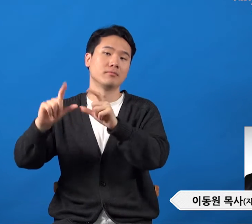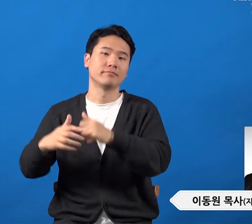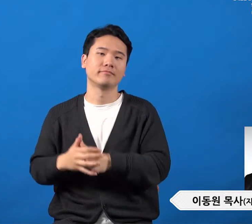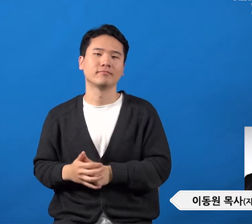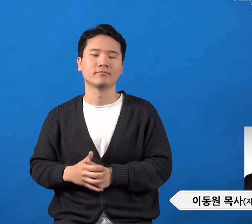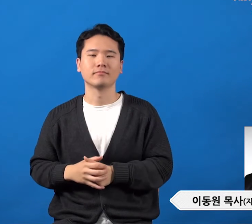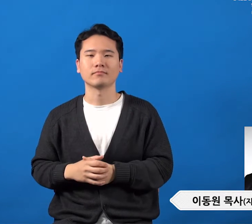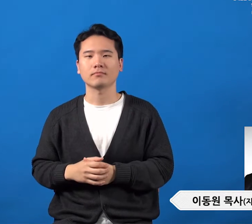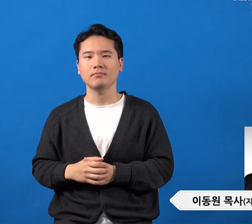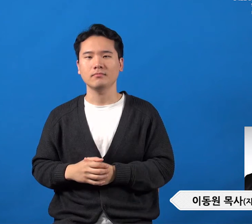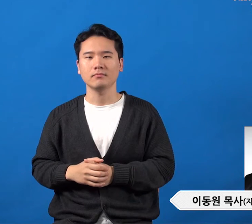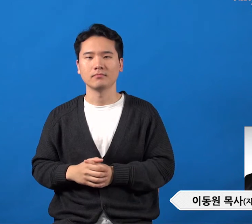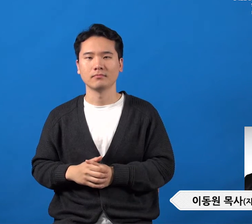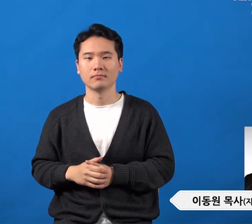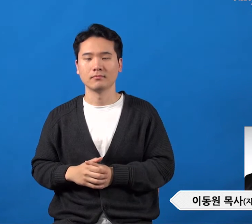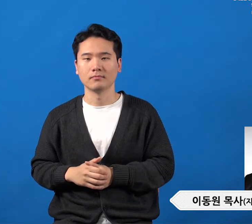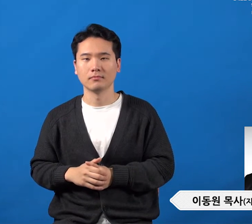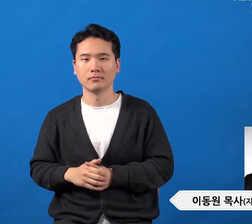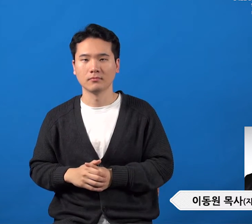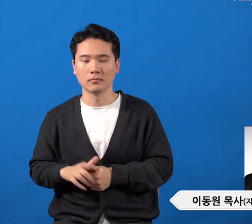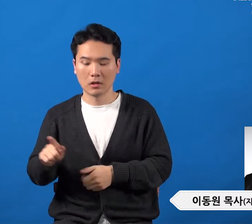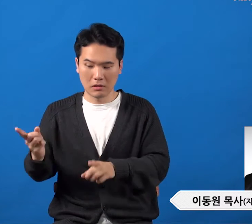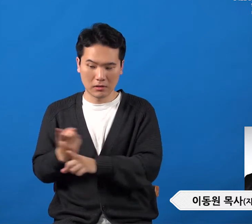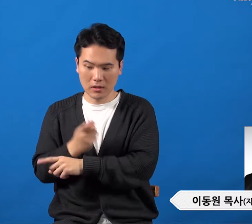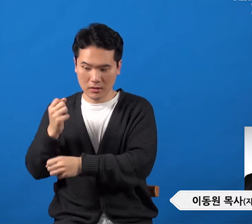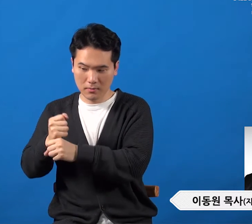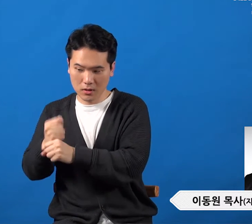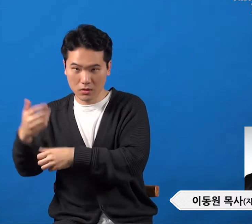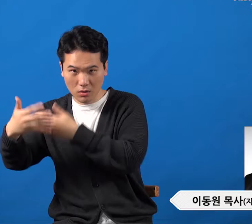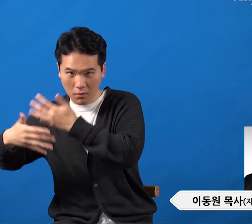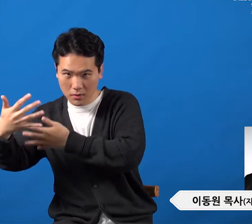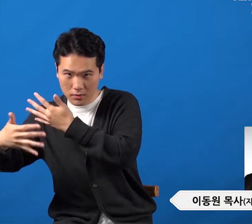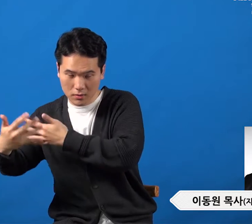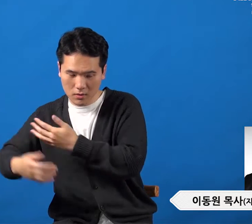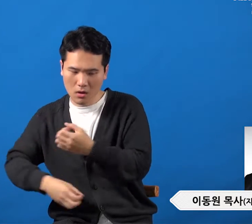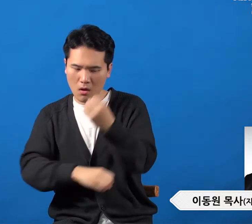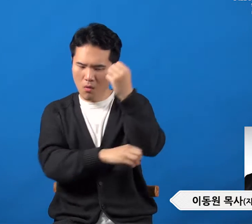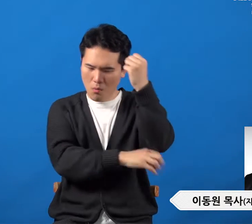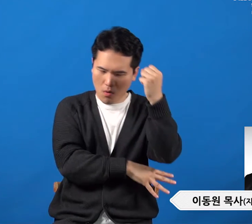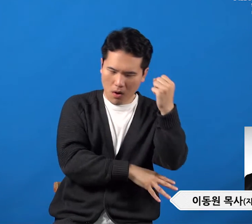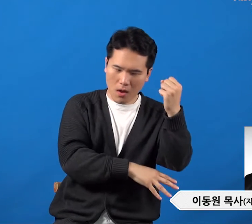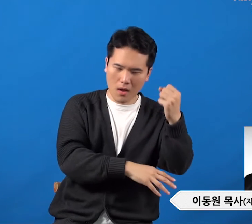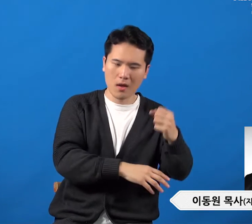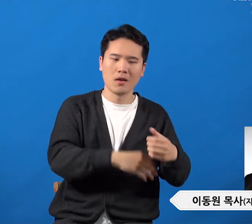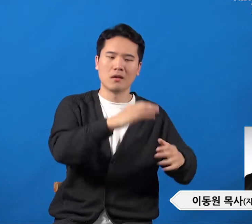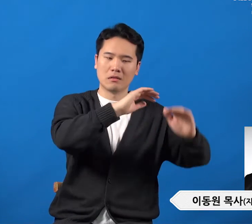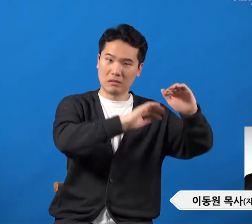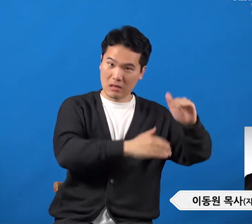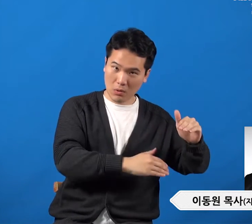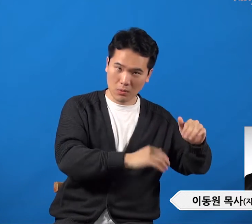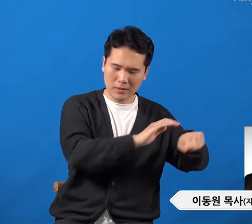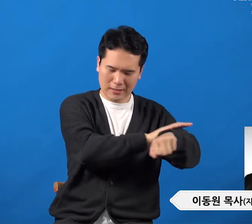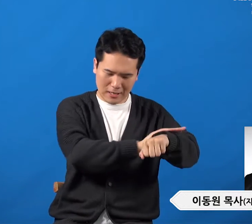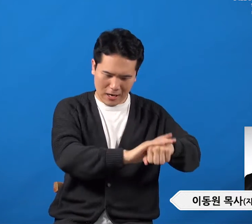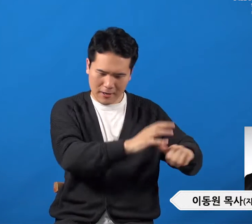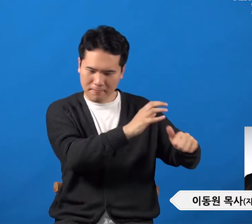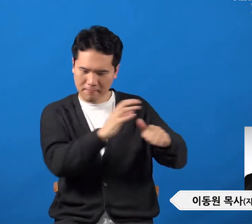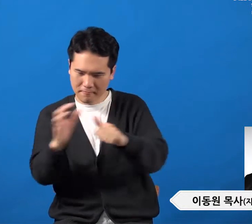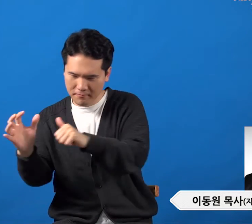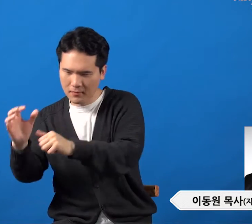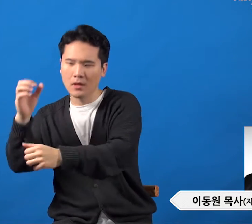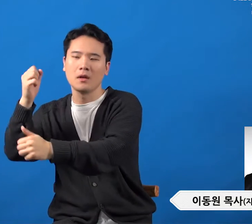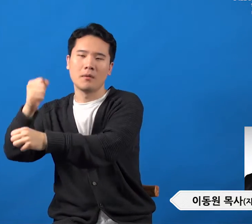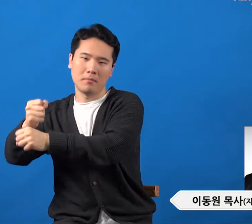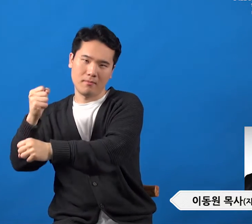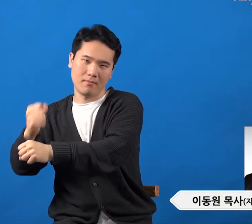그리고 실상 이런 리메이크된 영화는 원작에 훨씬 더 충실한 것입니다. 저자가 정말